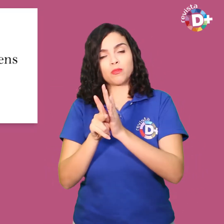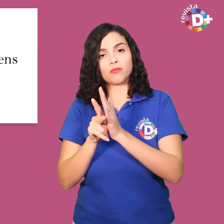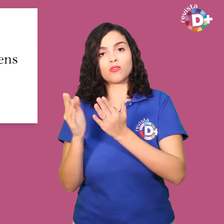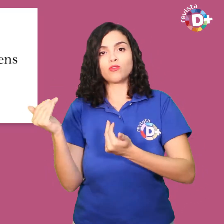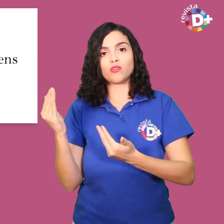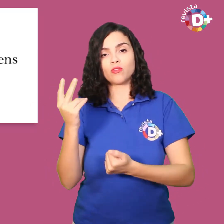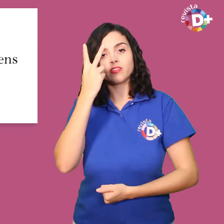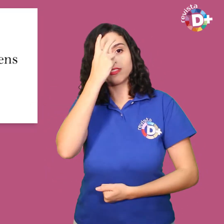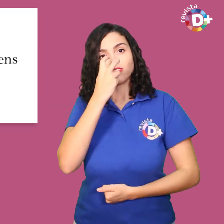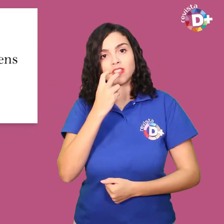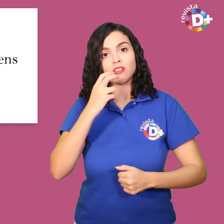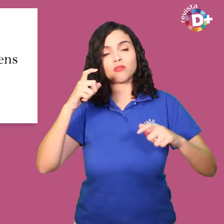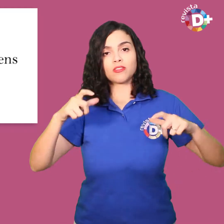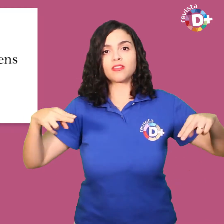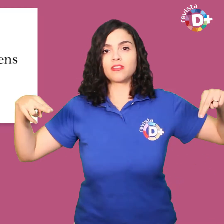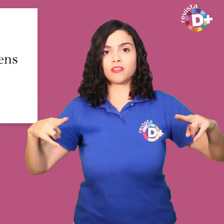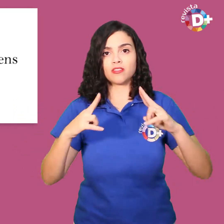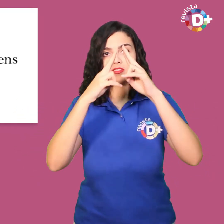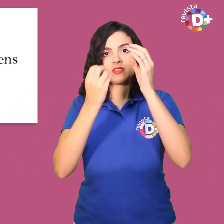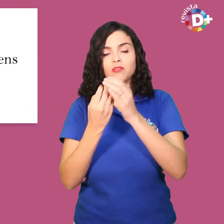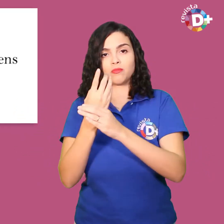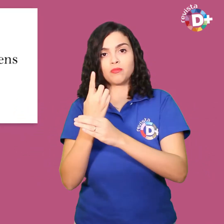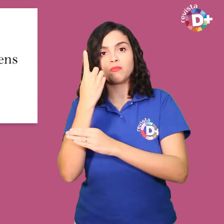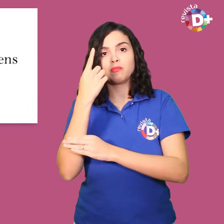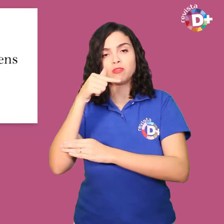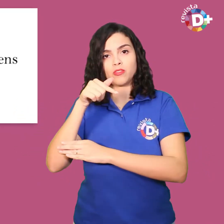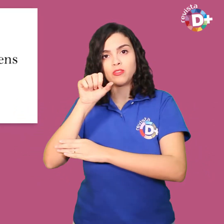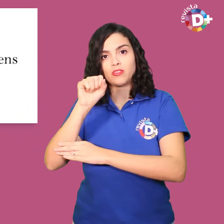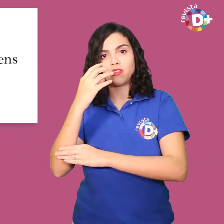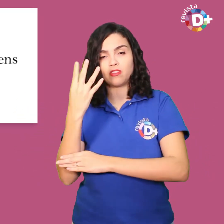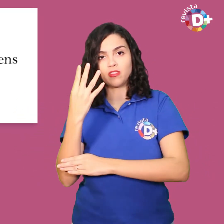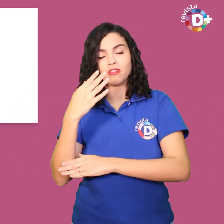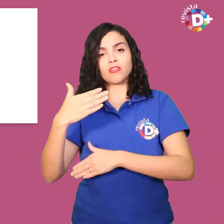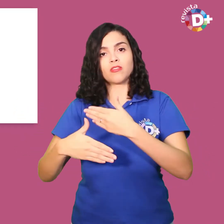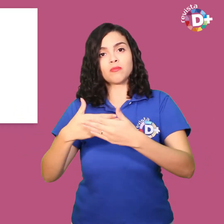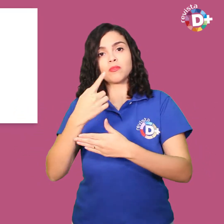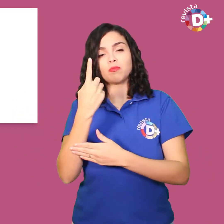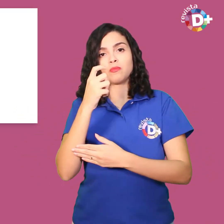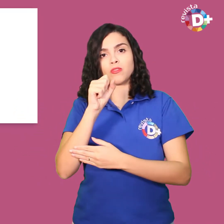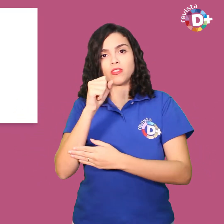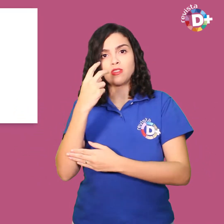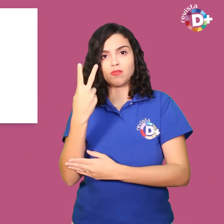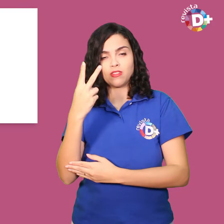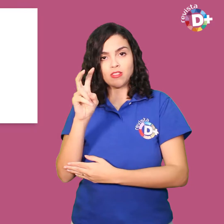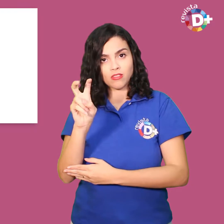Paris, fundado em 1784, que em 1825 o sistema